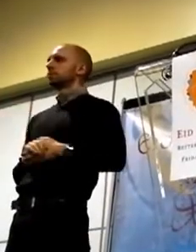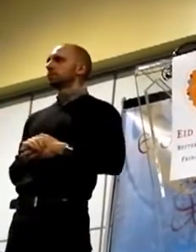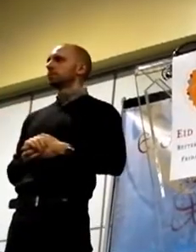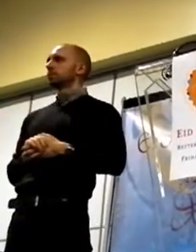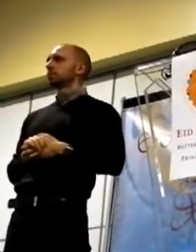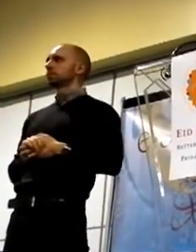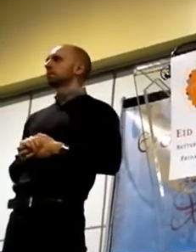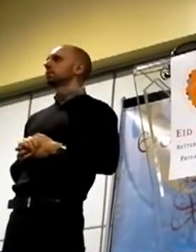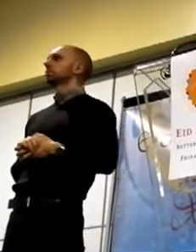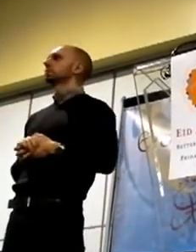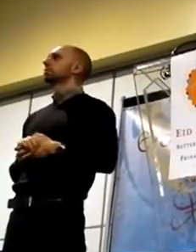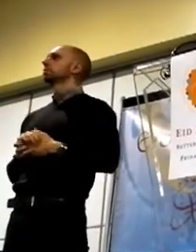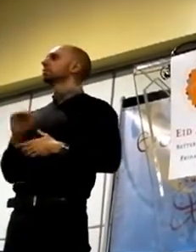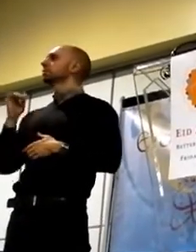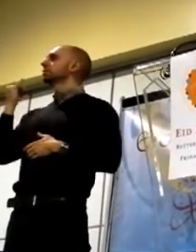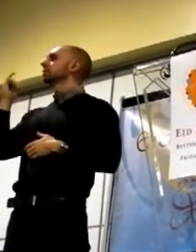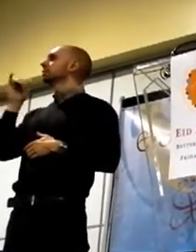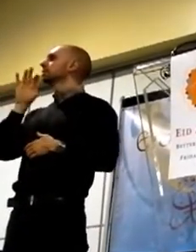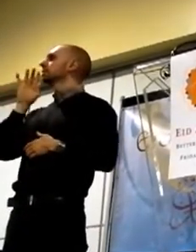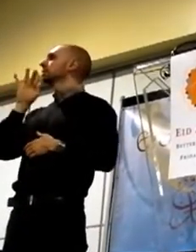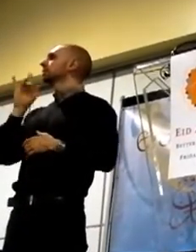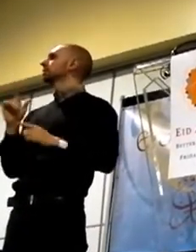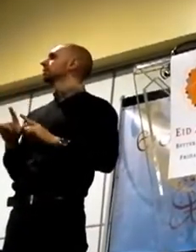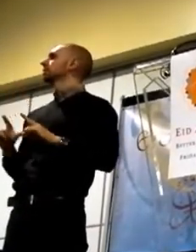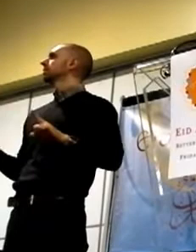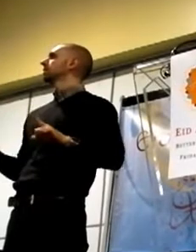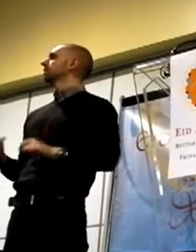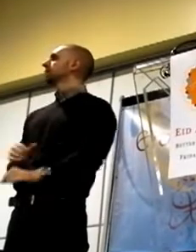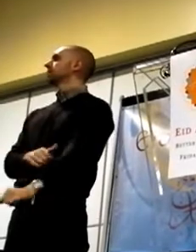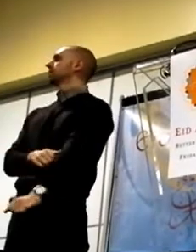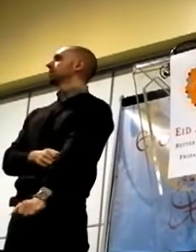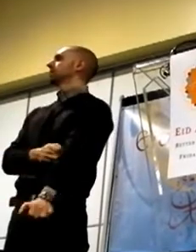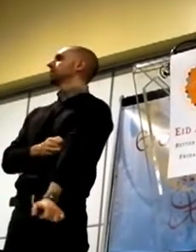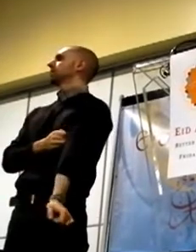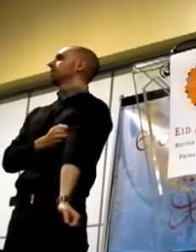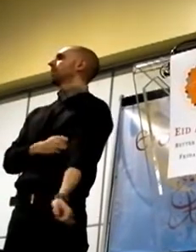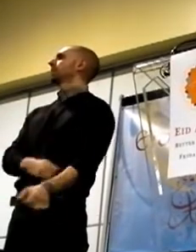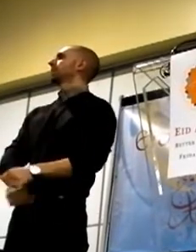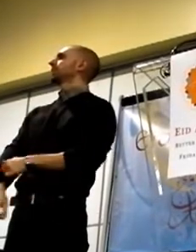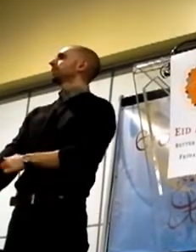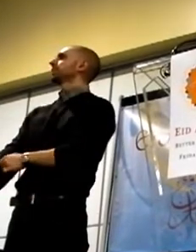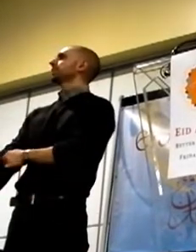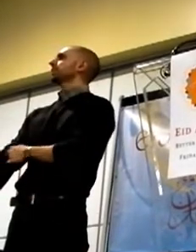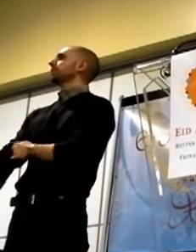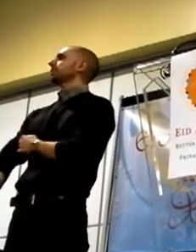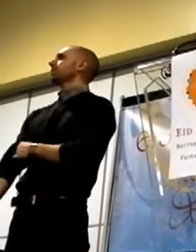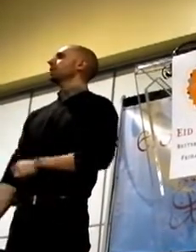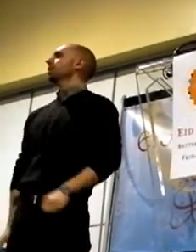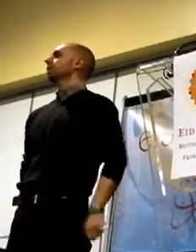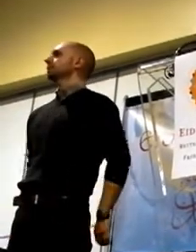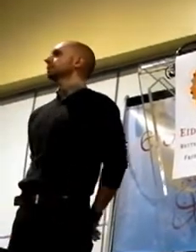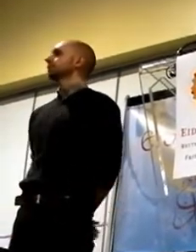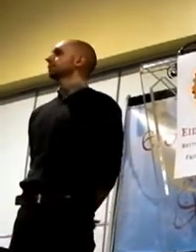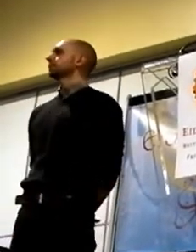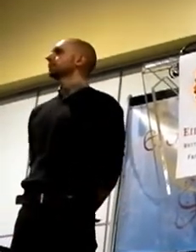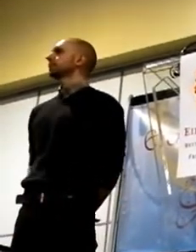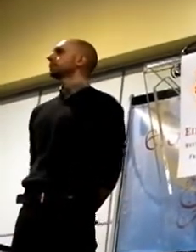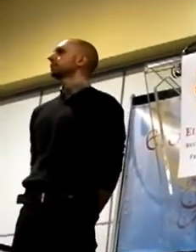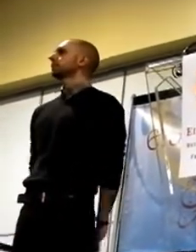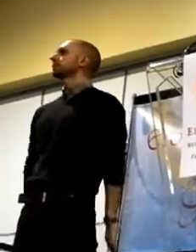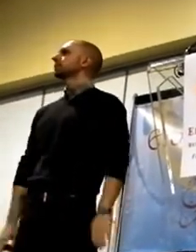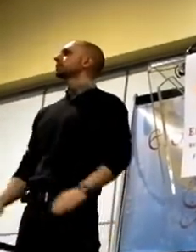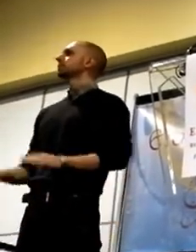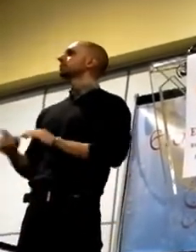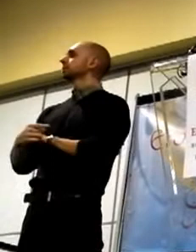lakum dinakum. Al-yawma atmamtu lakum dinakum. وَأَتْمَمْتُ عَلَيْكُمْ نِعْمَتِي. Today, I have